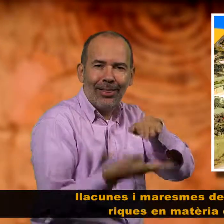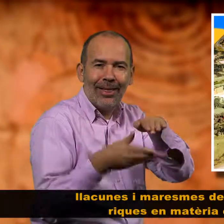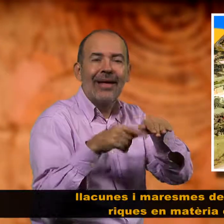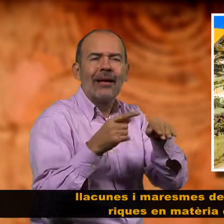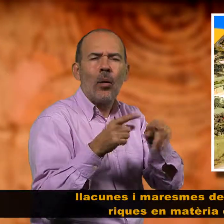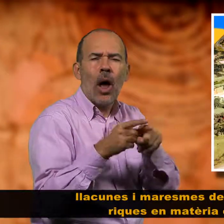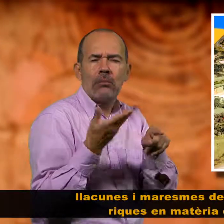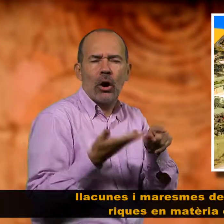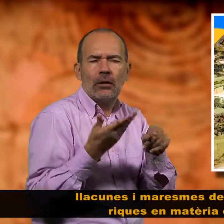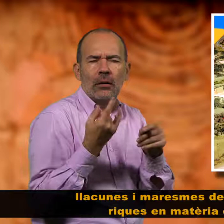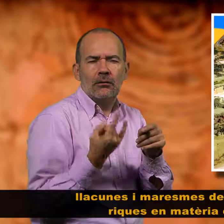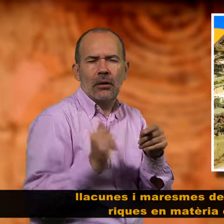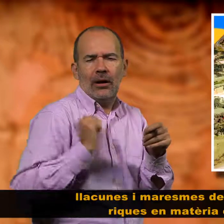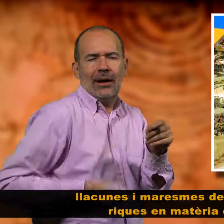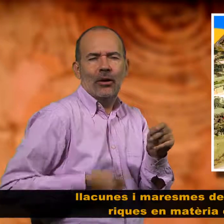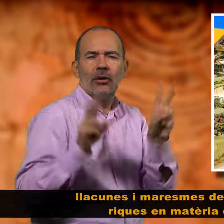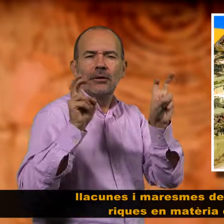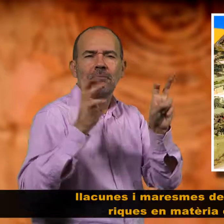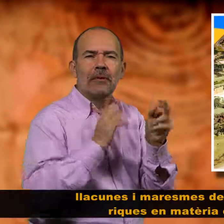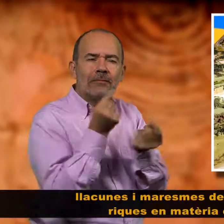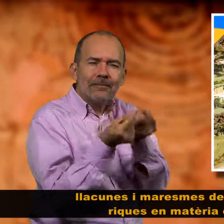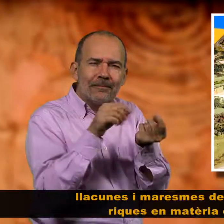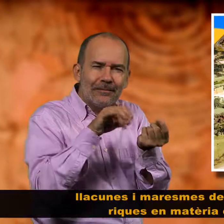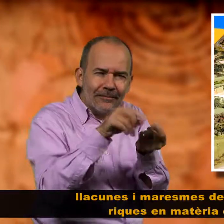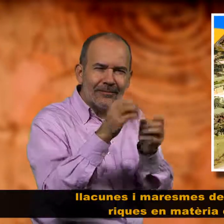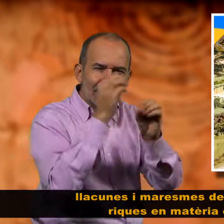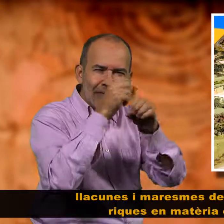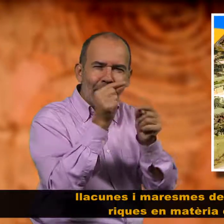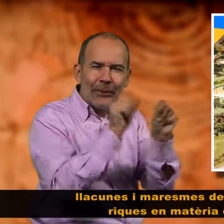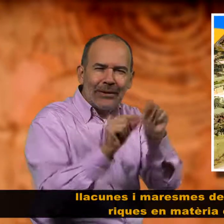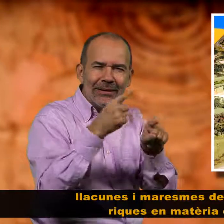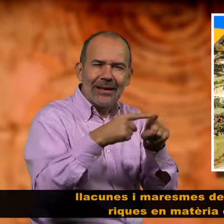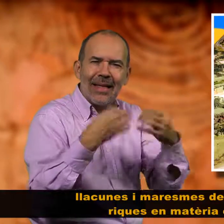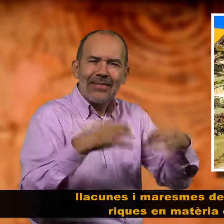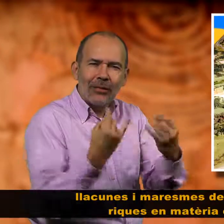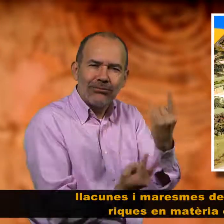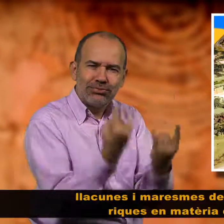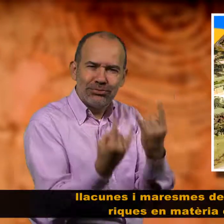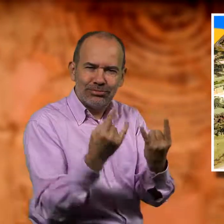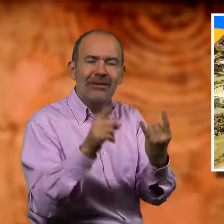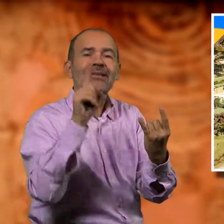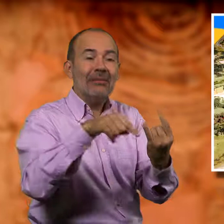a la formació de cordons de dunes paral·lels a la costa, sovint situats entre els aiguamolls i la platja,